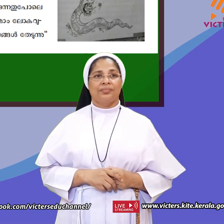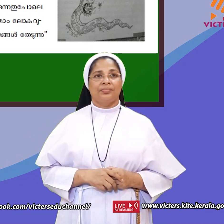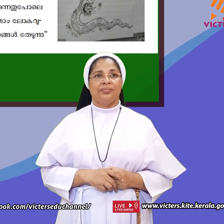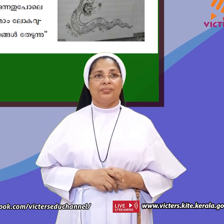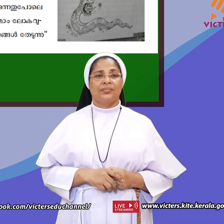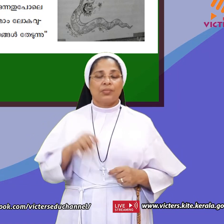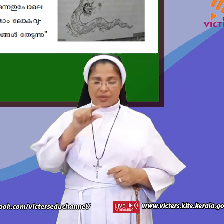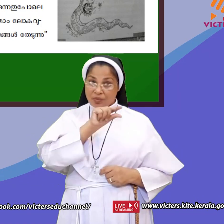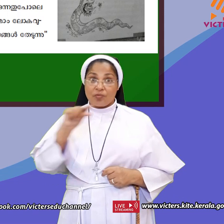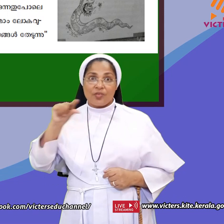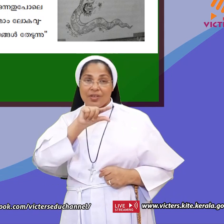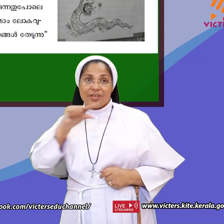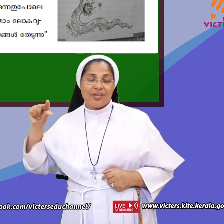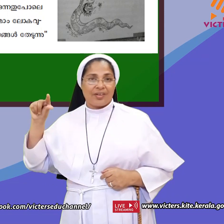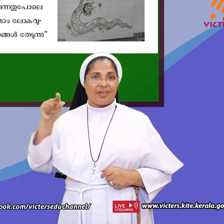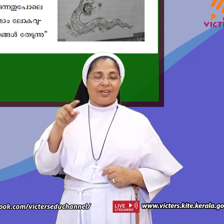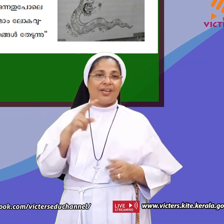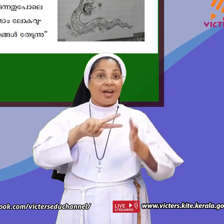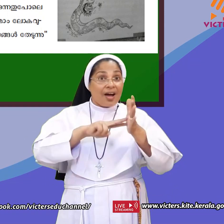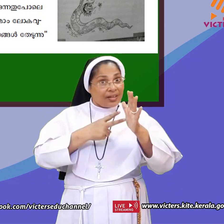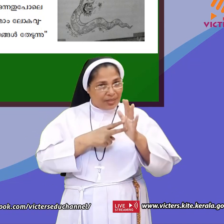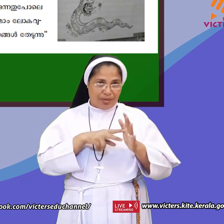വരികളുടെ ആശയത്തിലേക്ക് പോകാം.